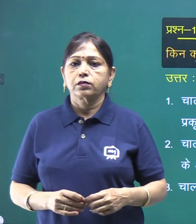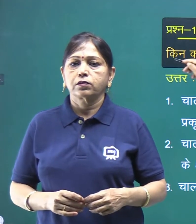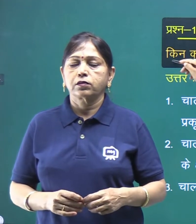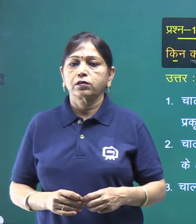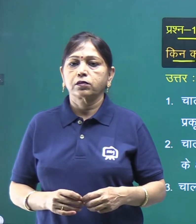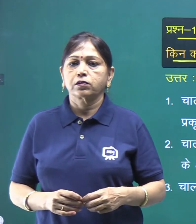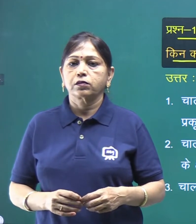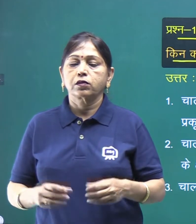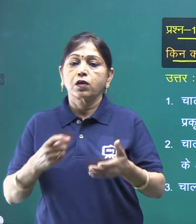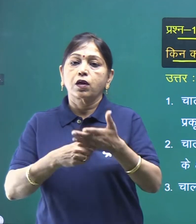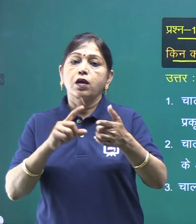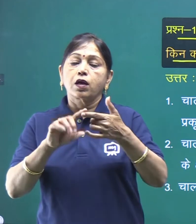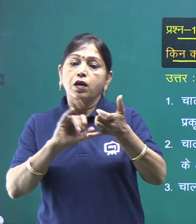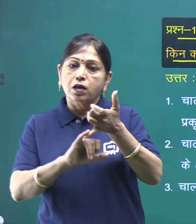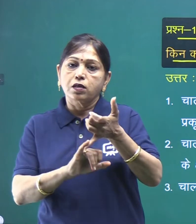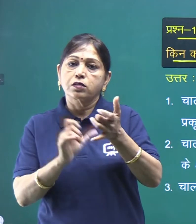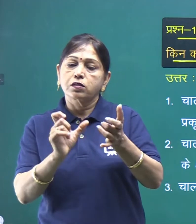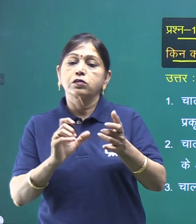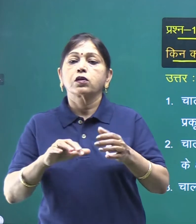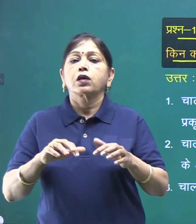प्रतिरोध किन कारकों पर